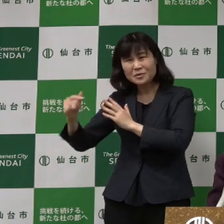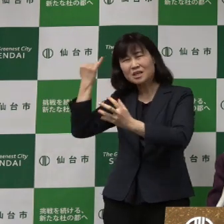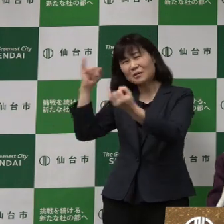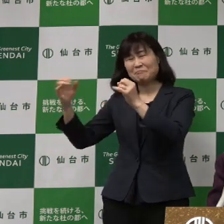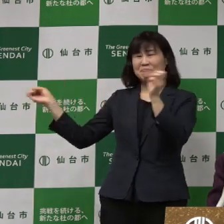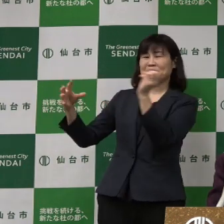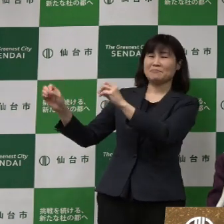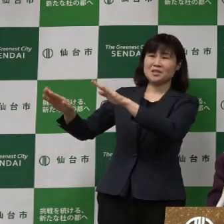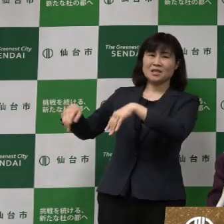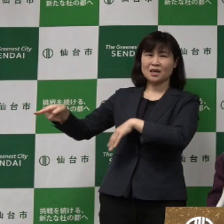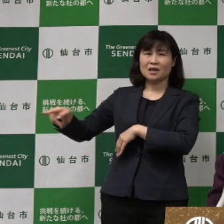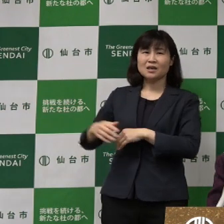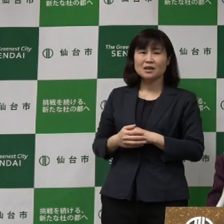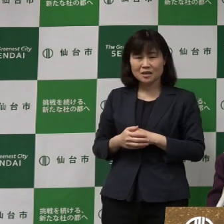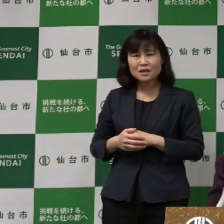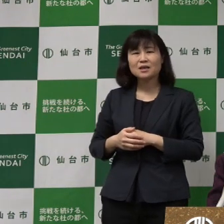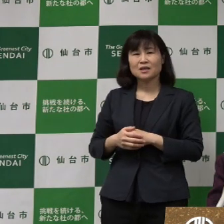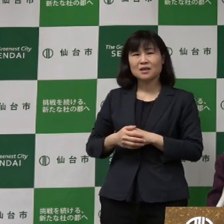ね、やはり